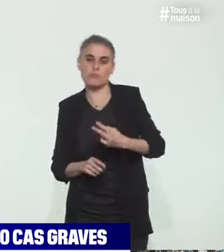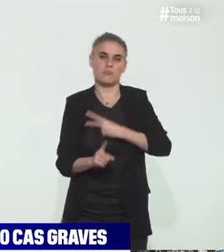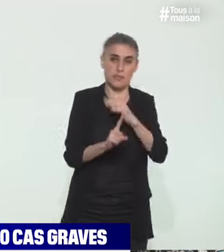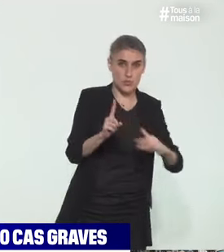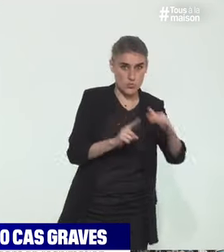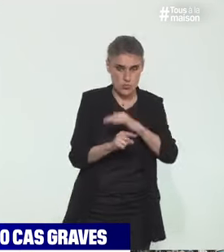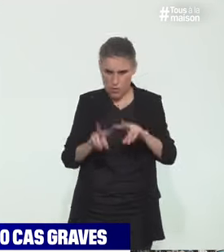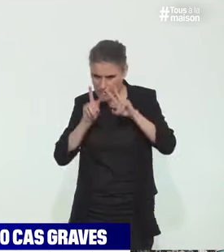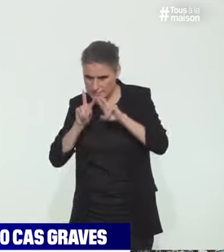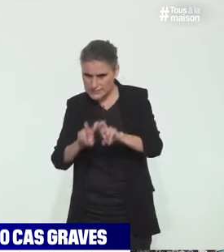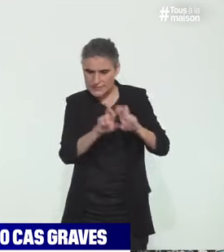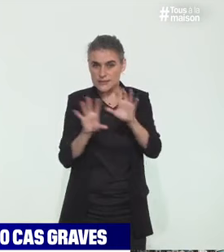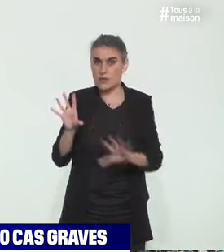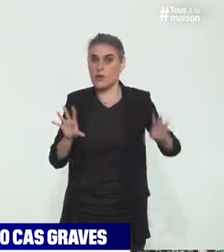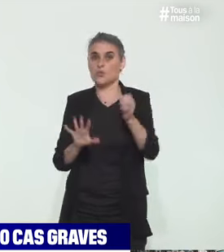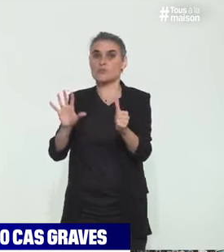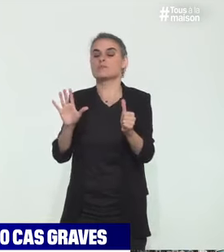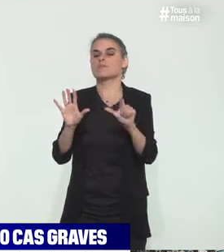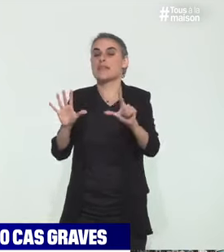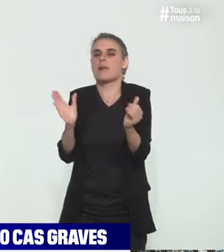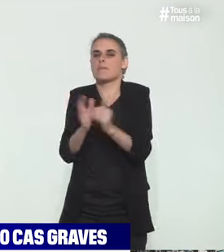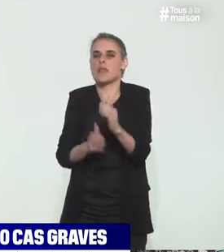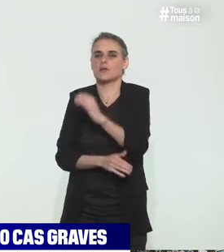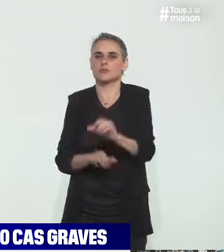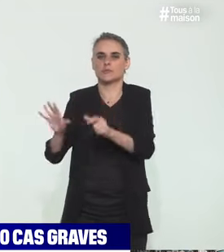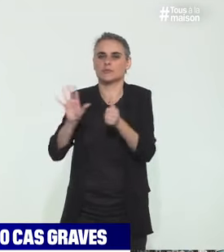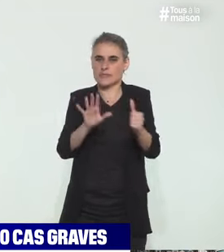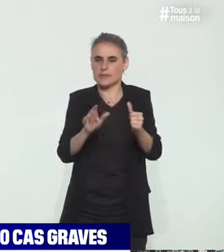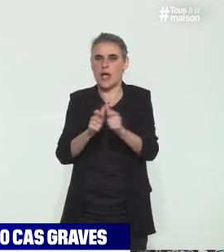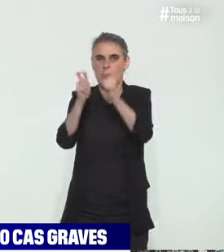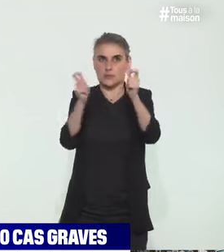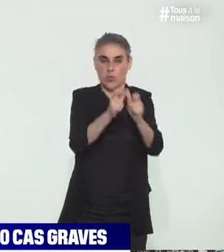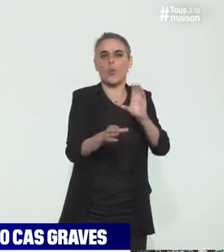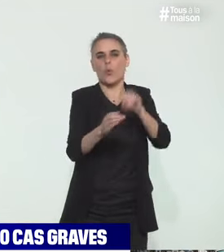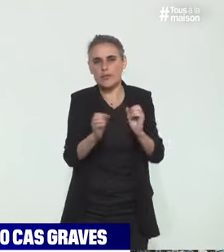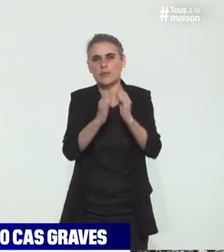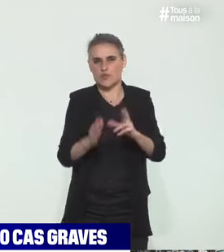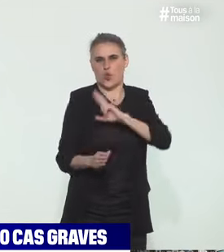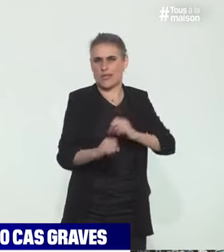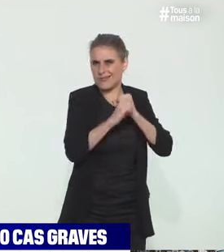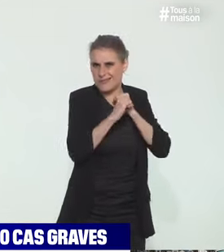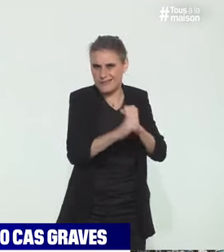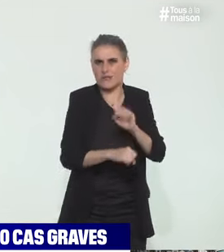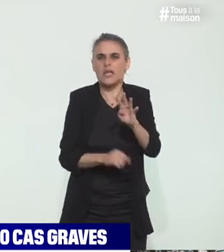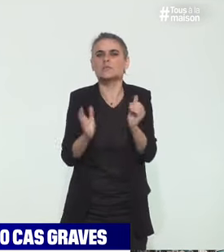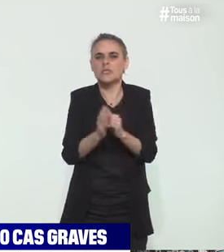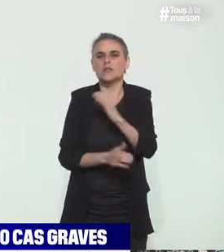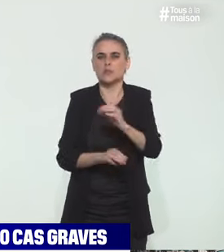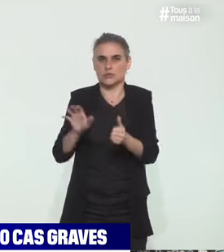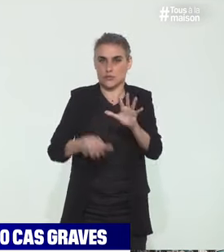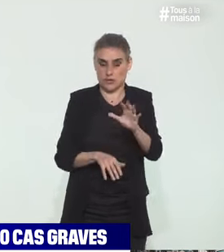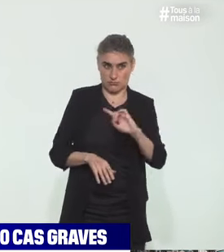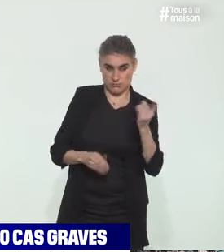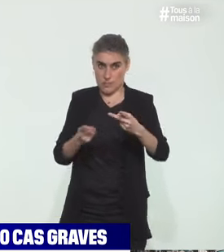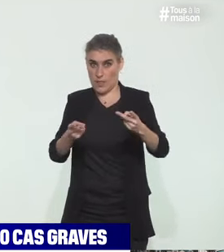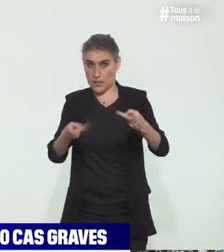médico-sociaux. 7 176 établissements, dont 4 545 EHPAD, ont signalé un épisode Covid-19